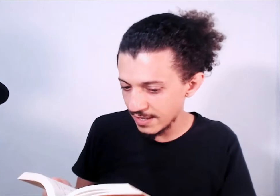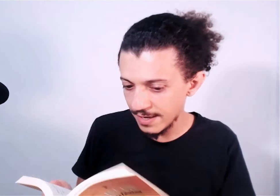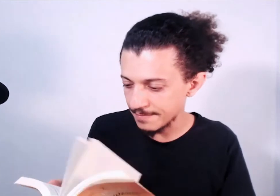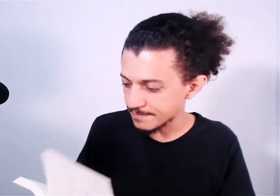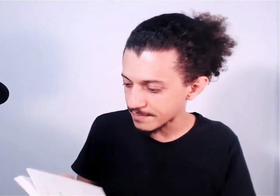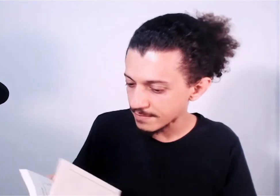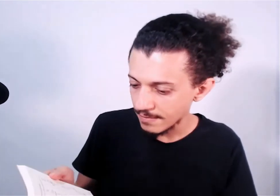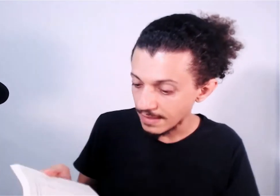página